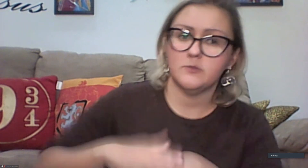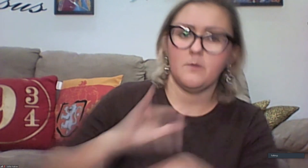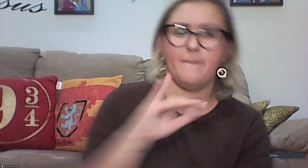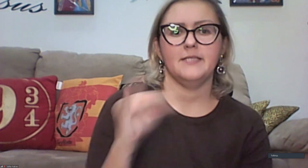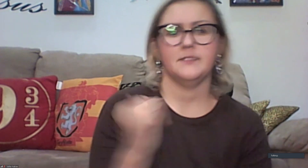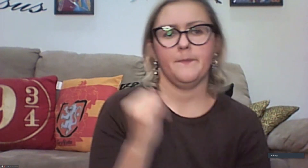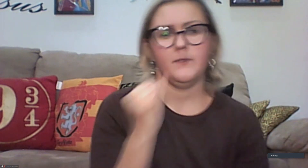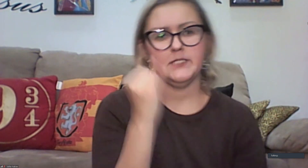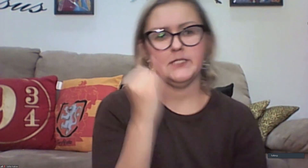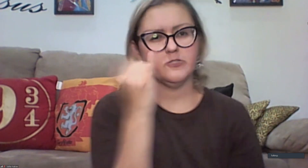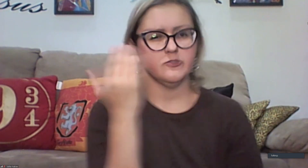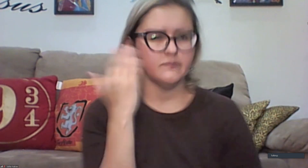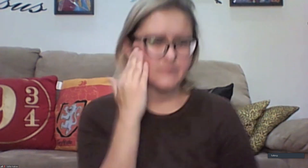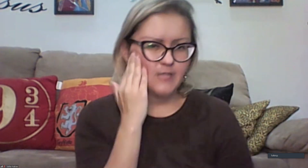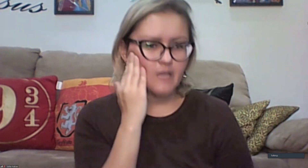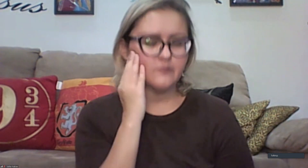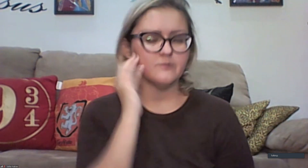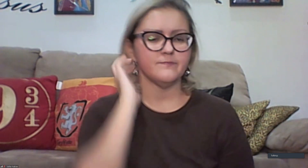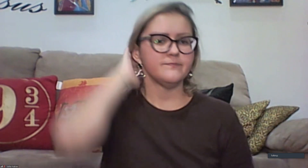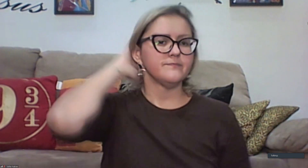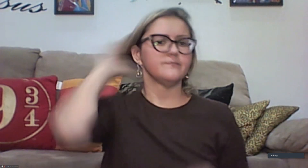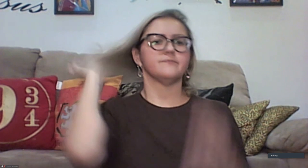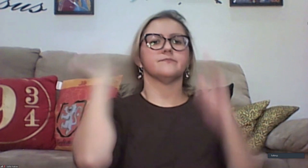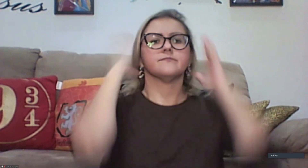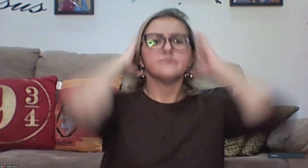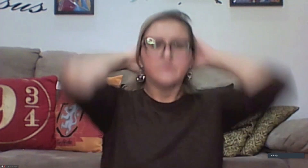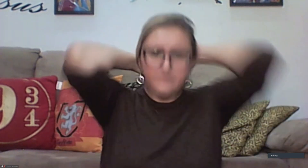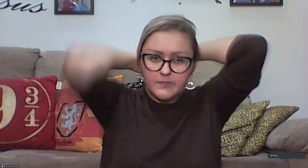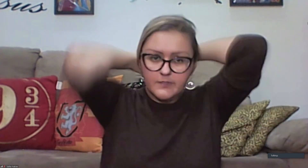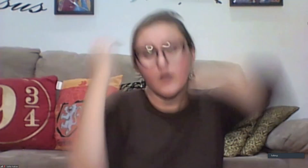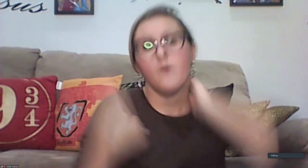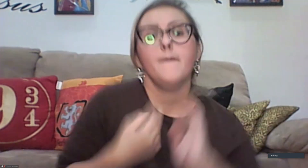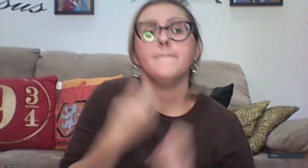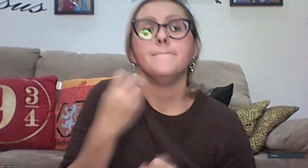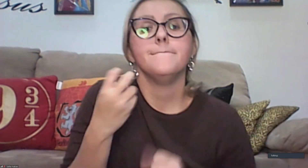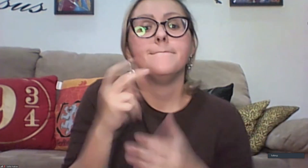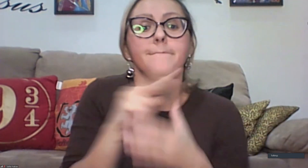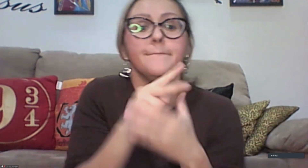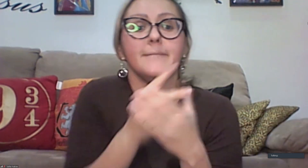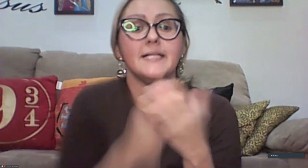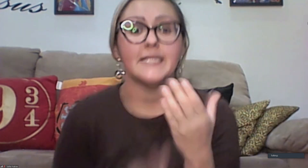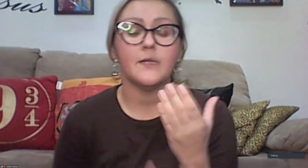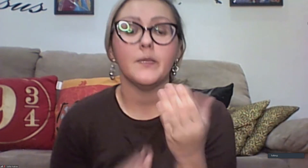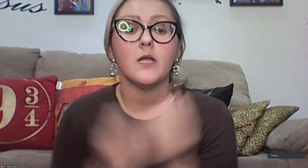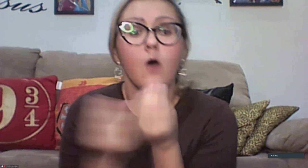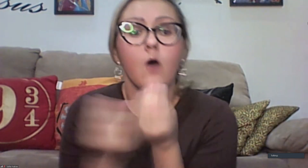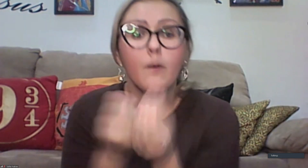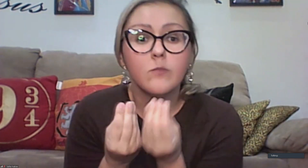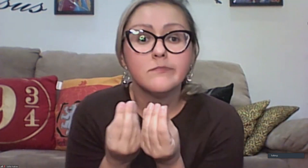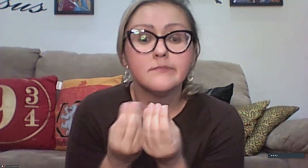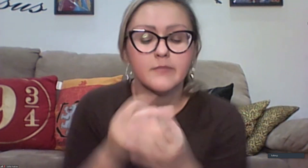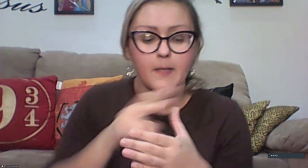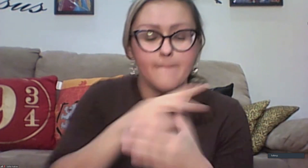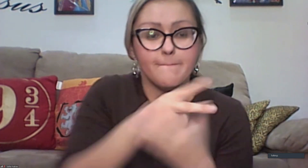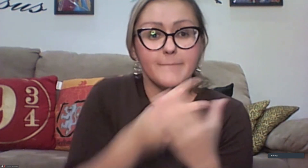o professor tenha essa consciência. Professor-aluno, essa relação, ela tem que ser fortificada.